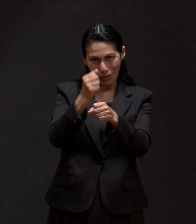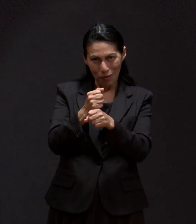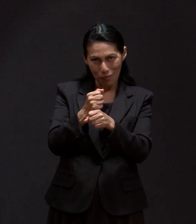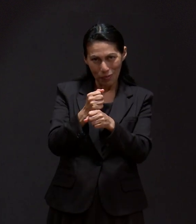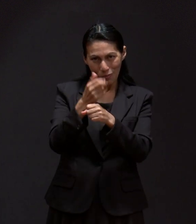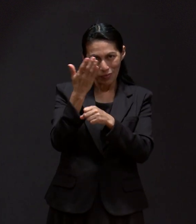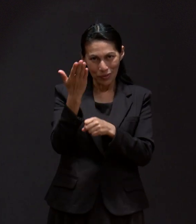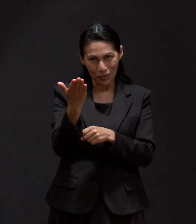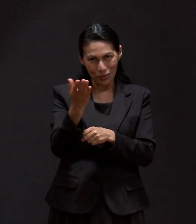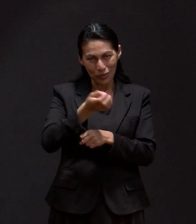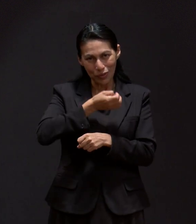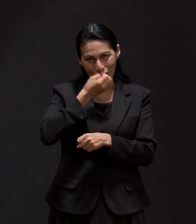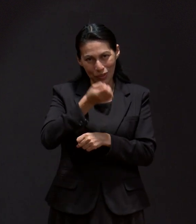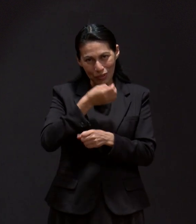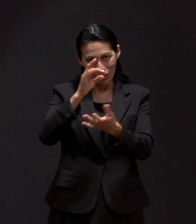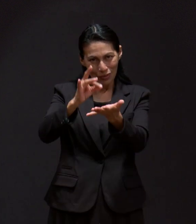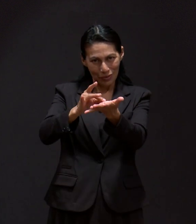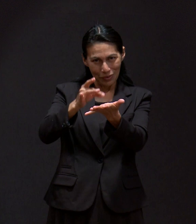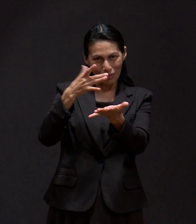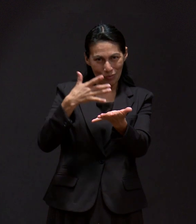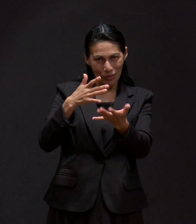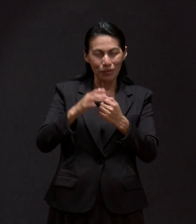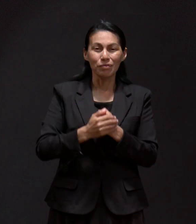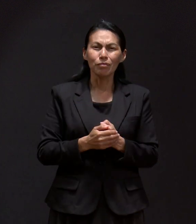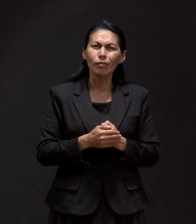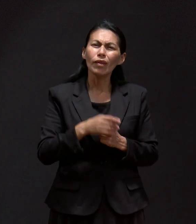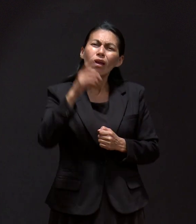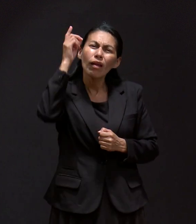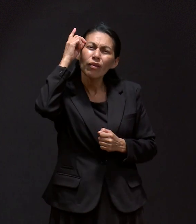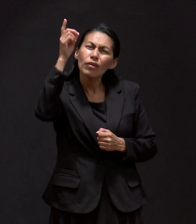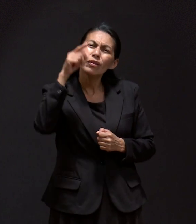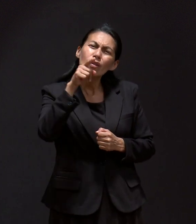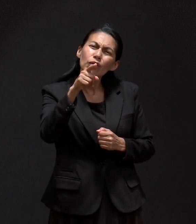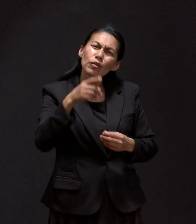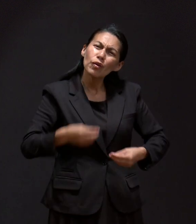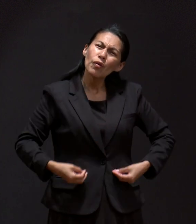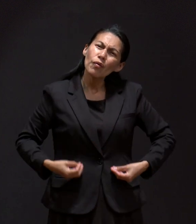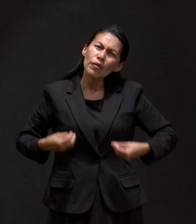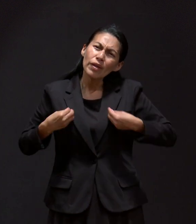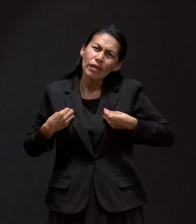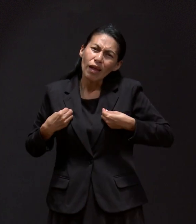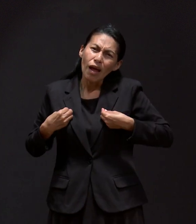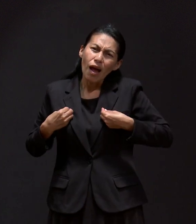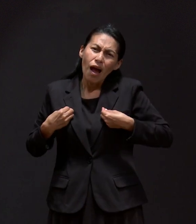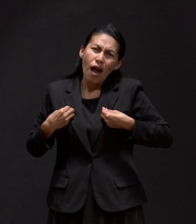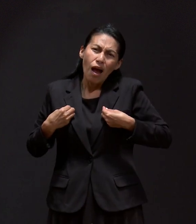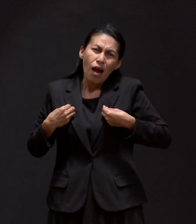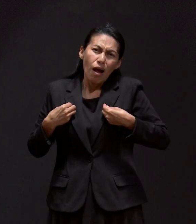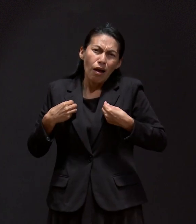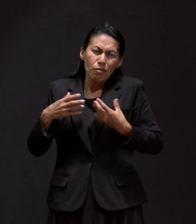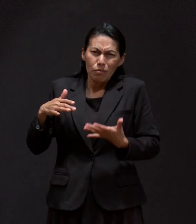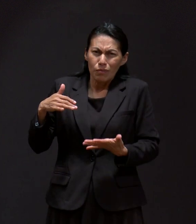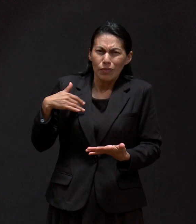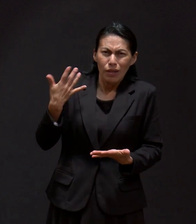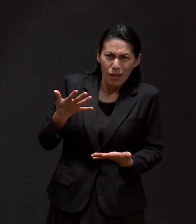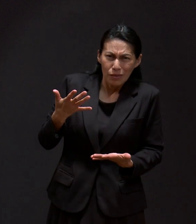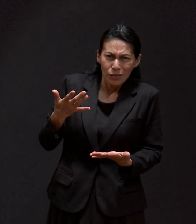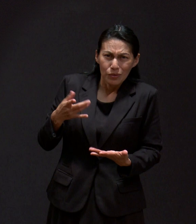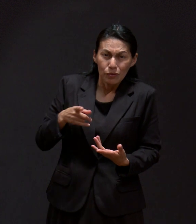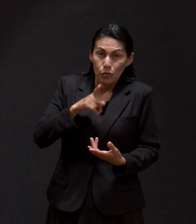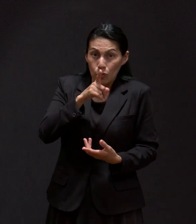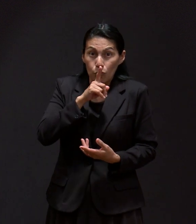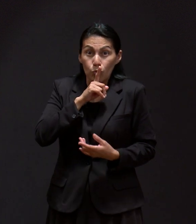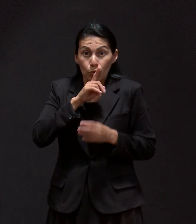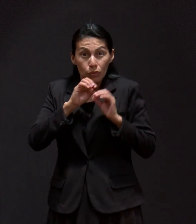pedidos de oración y también si dios ha hecho maravillas en tu vida porque quedarte callado